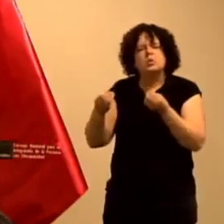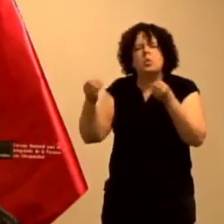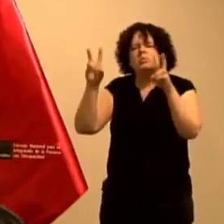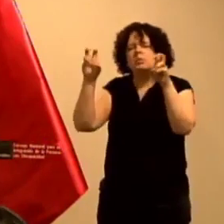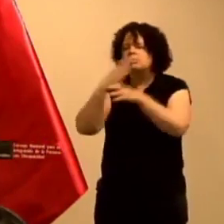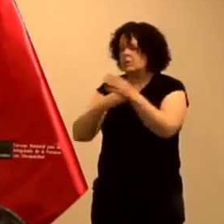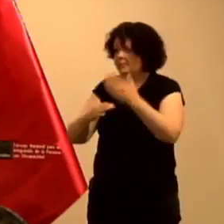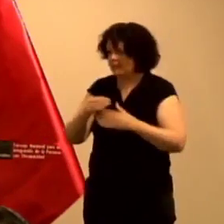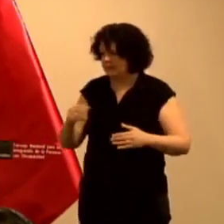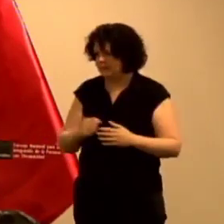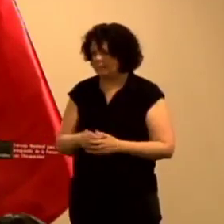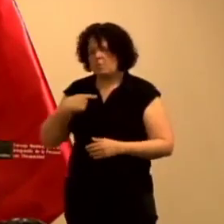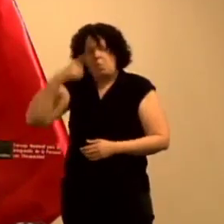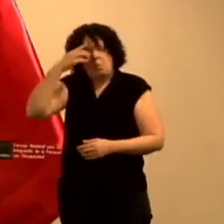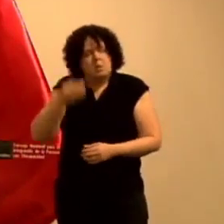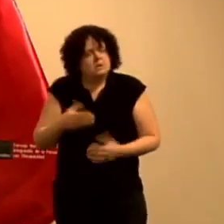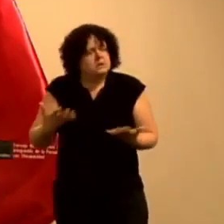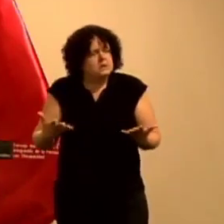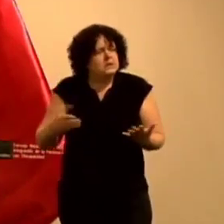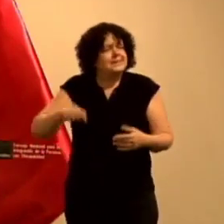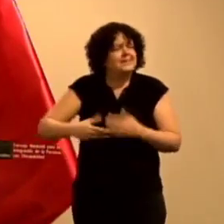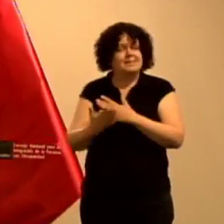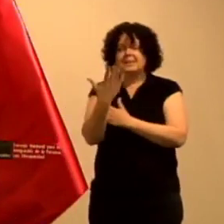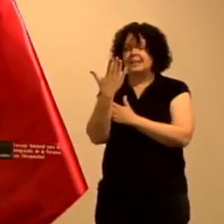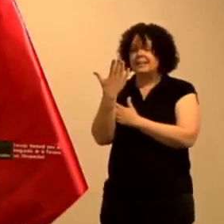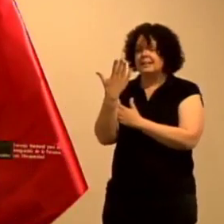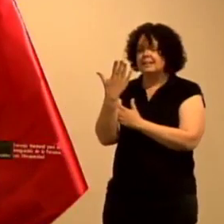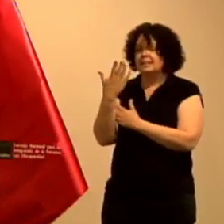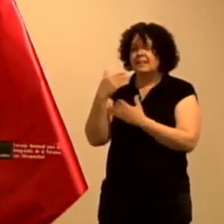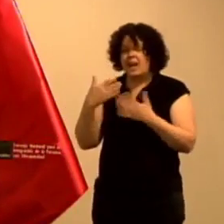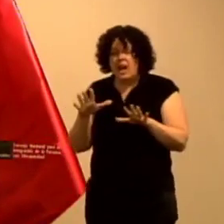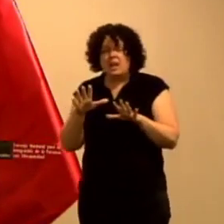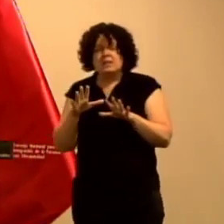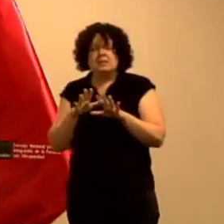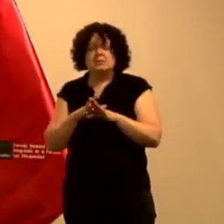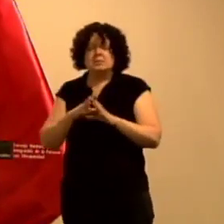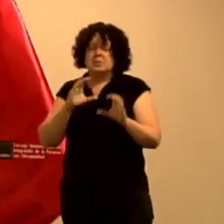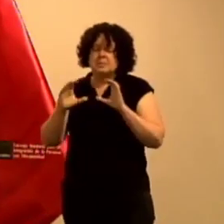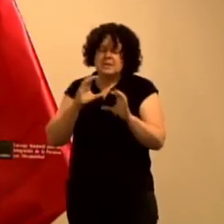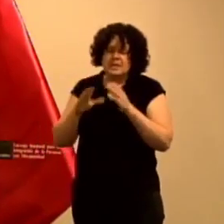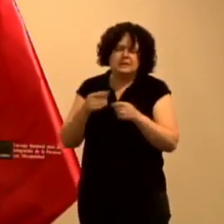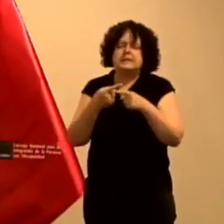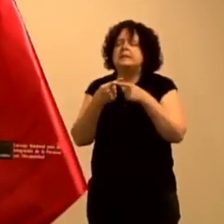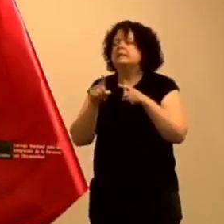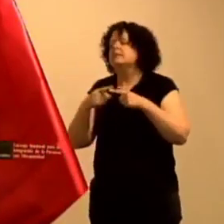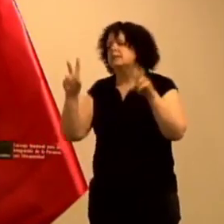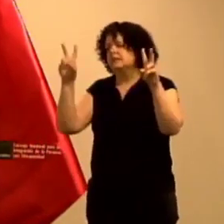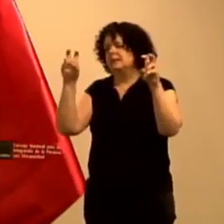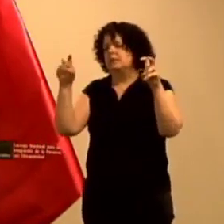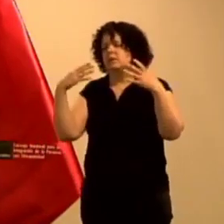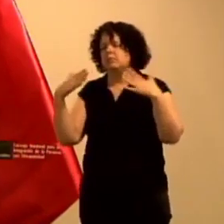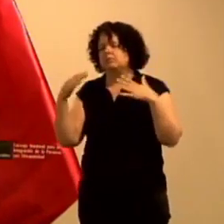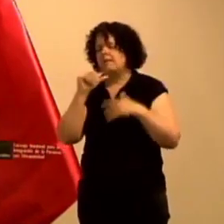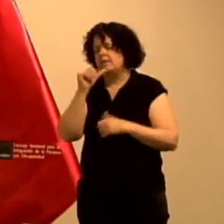discapacidad. Creo que en la mañana hemos visto varios temas que son retos pendientes,